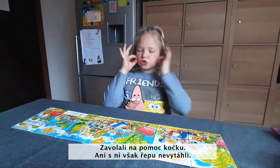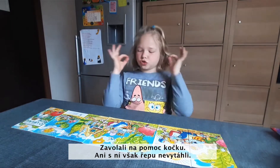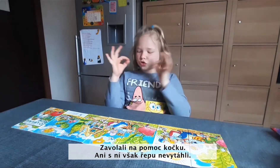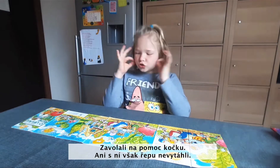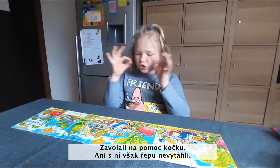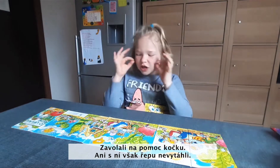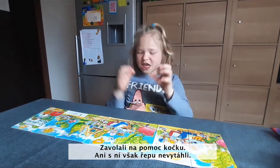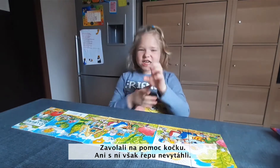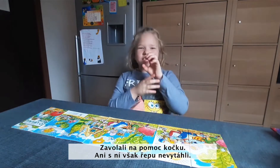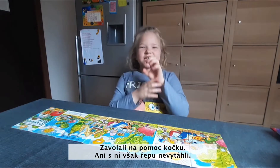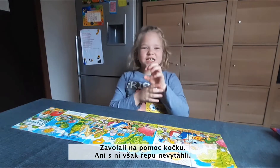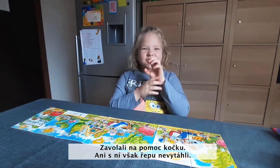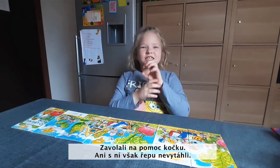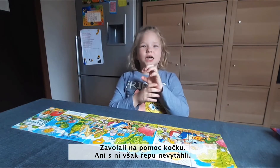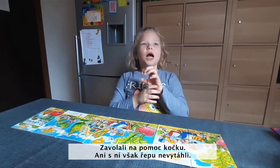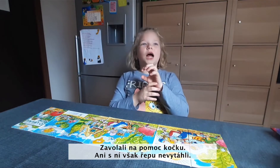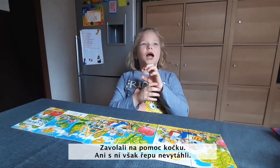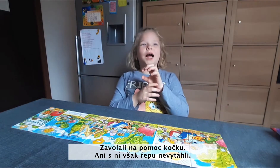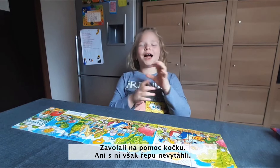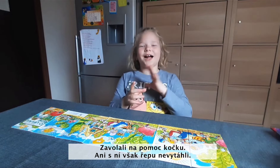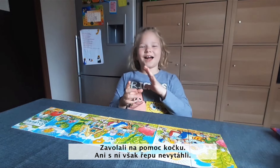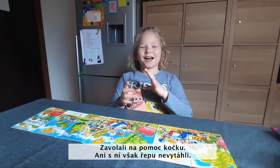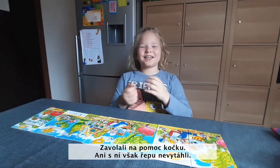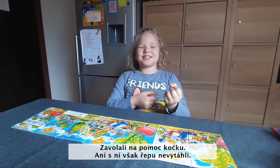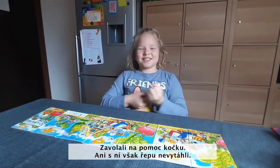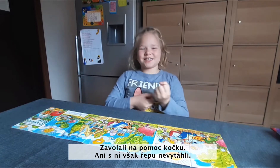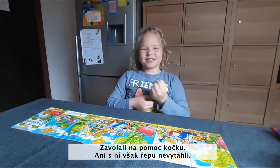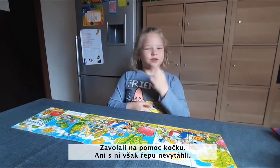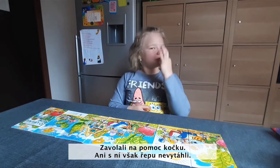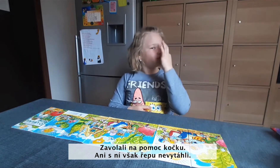Zavolali na pomoc kočku. Ani s ní však řepu nevytáhli.